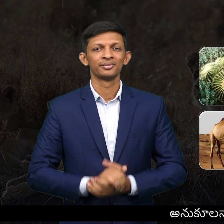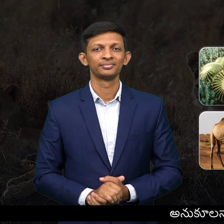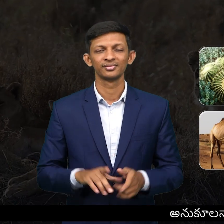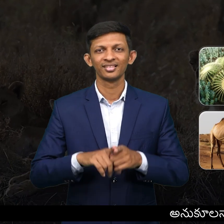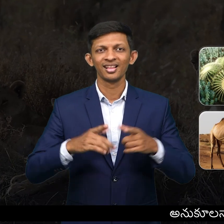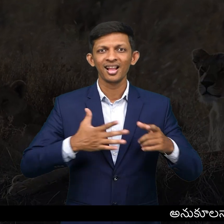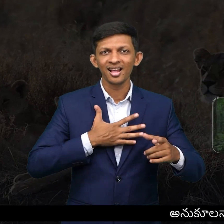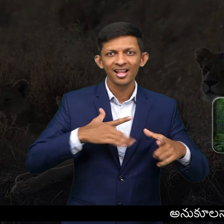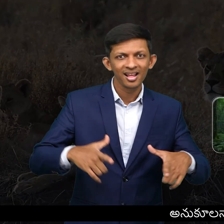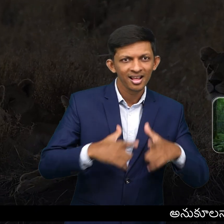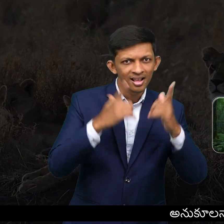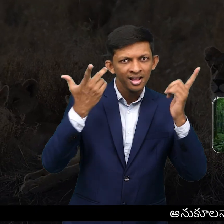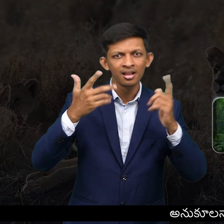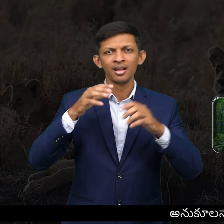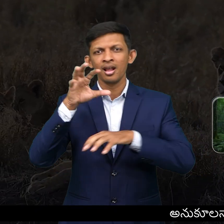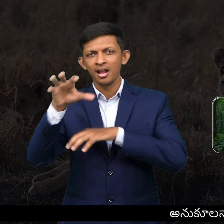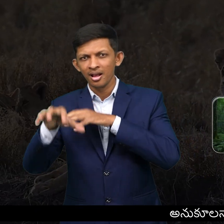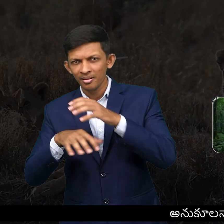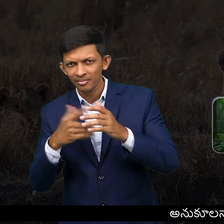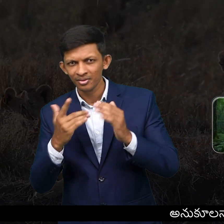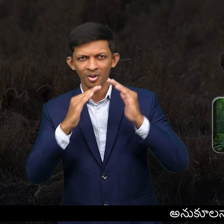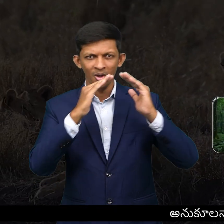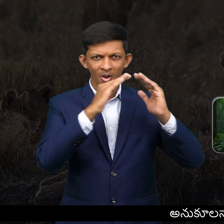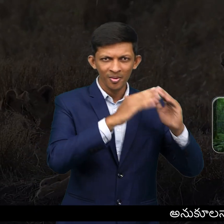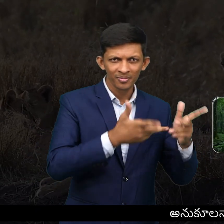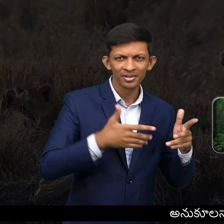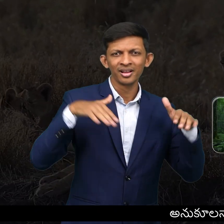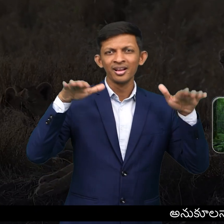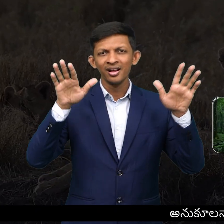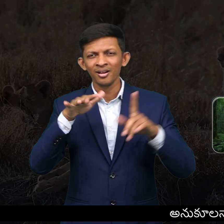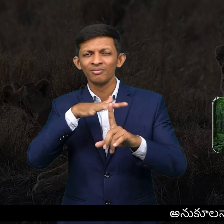అనుకూలనాలు, భౌమ్యావాసం,